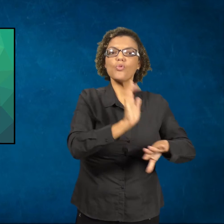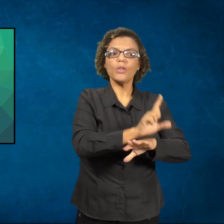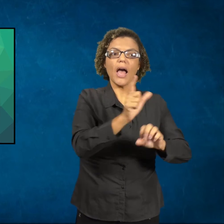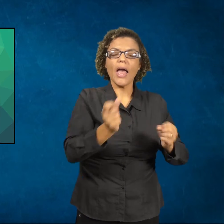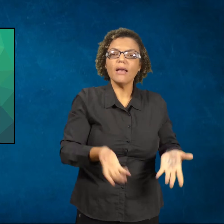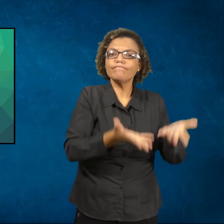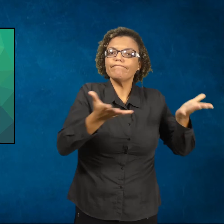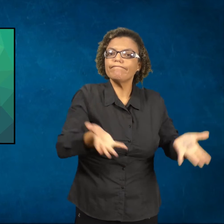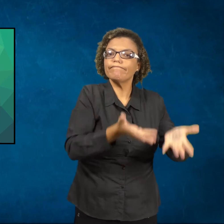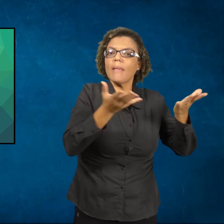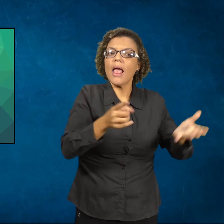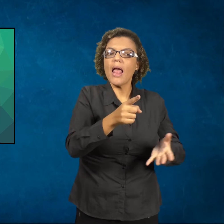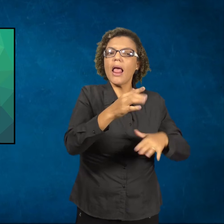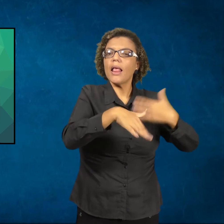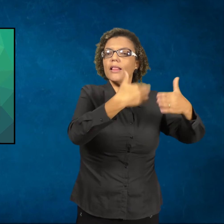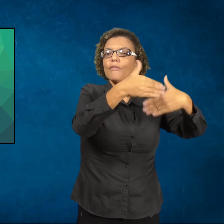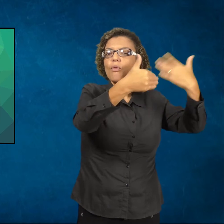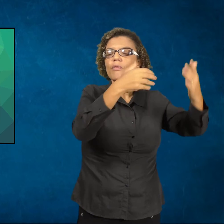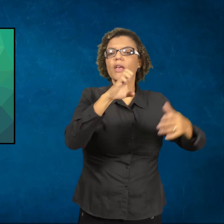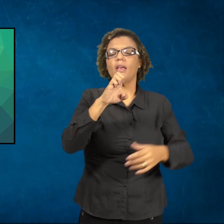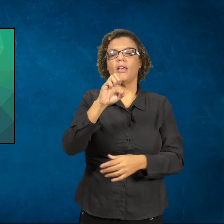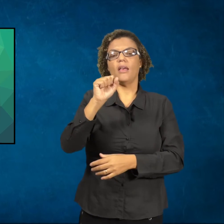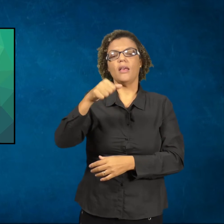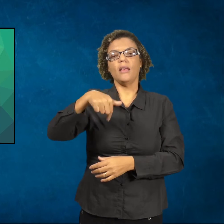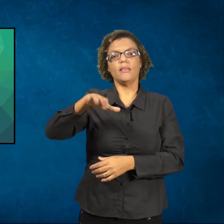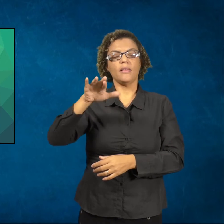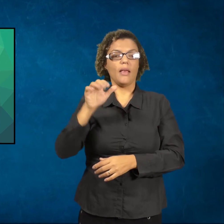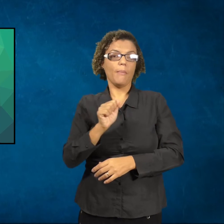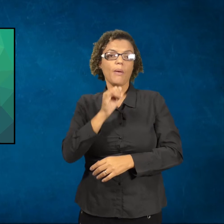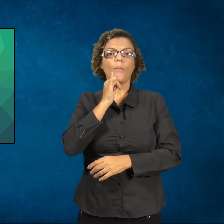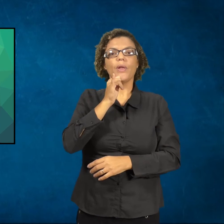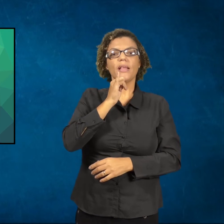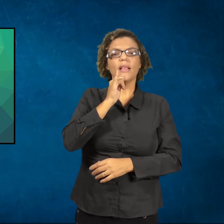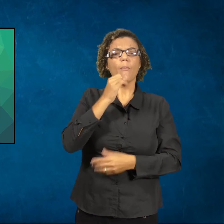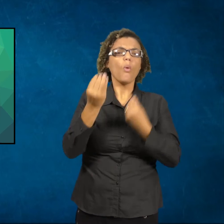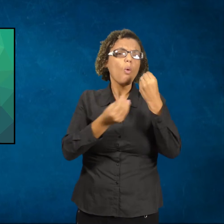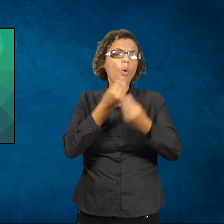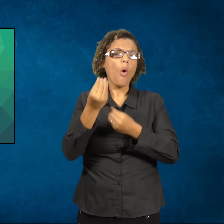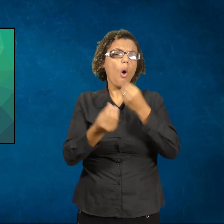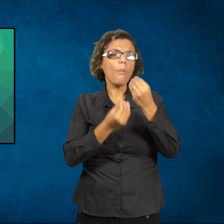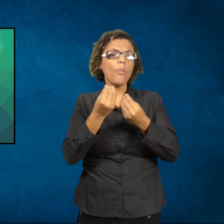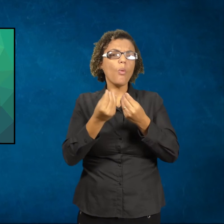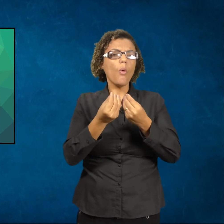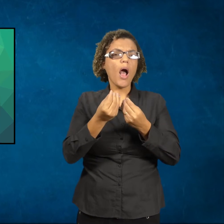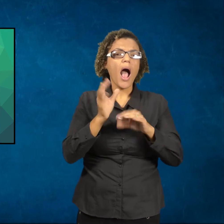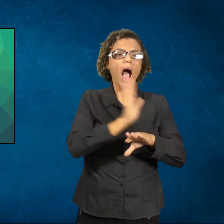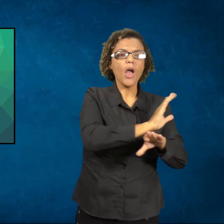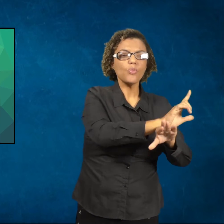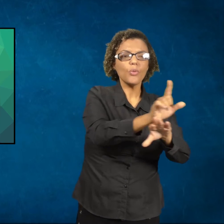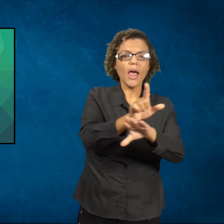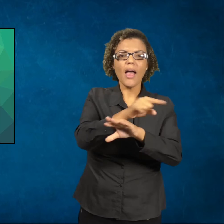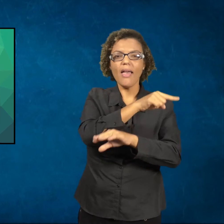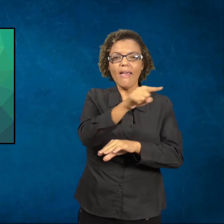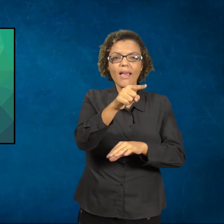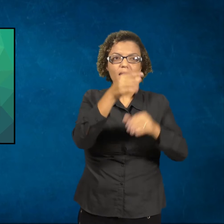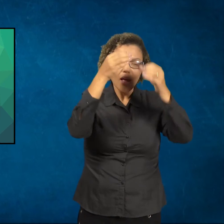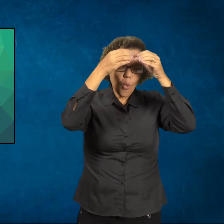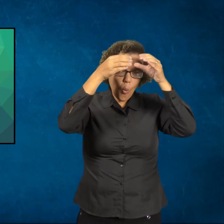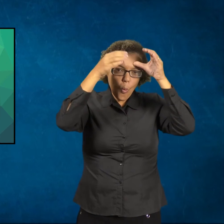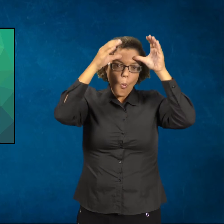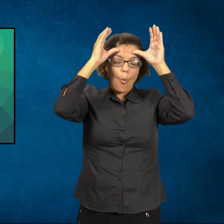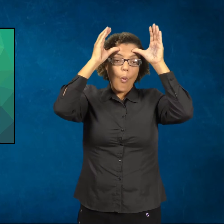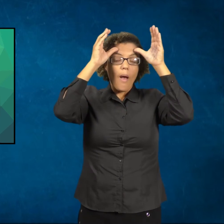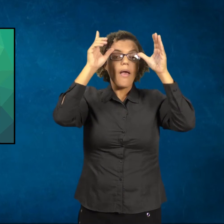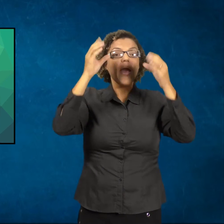seja, o saber se forma a partir de problemas a serem resolvidos, levando em conta o que já se sabe. Quer